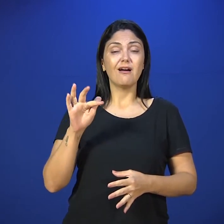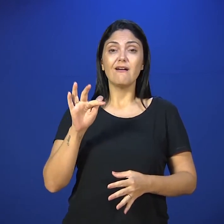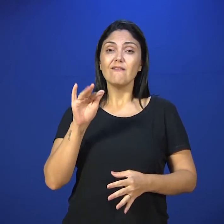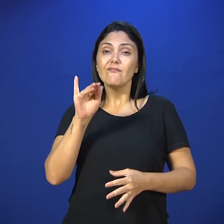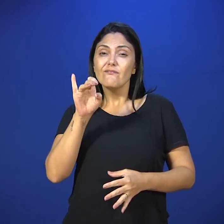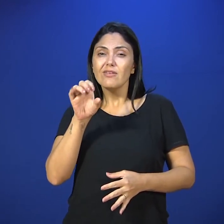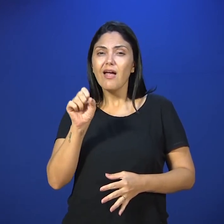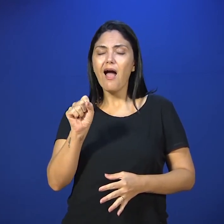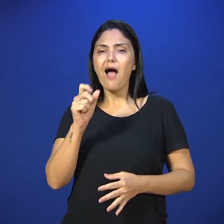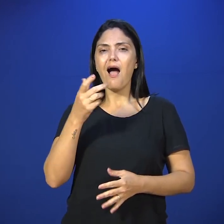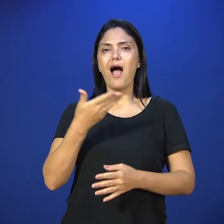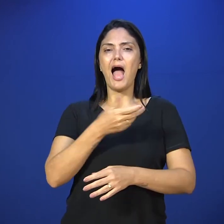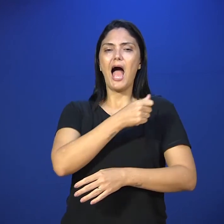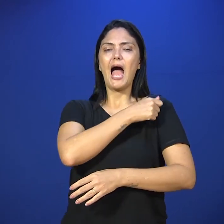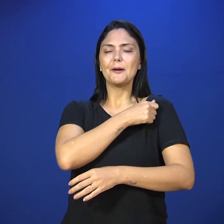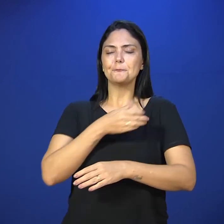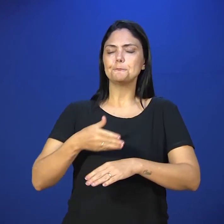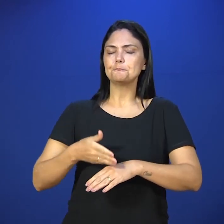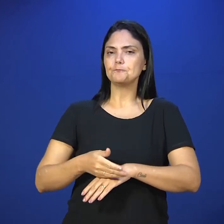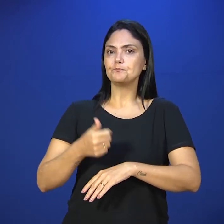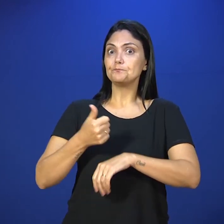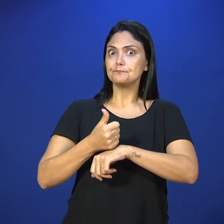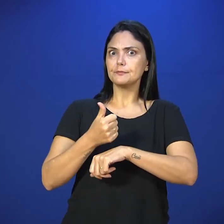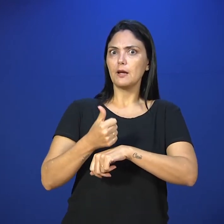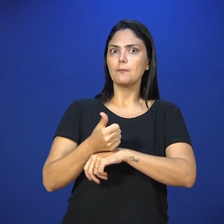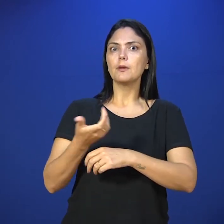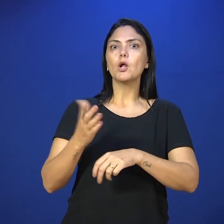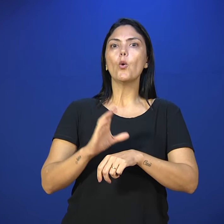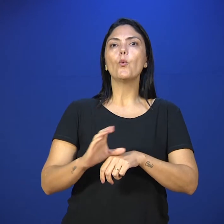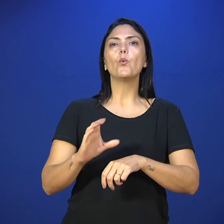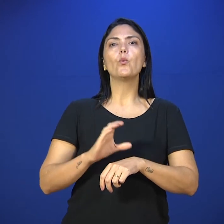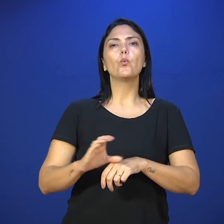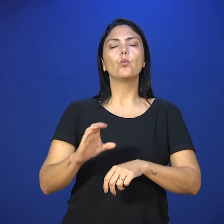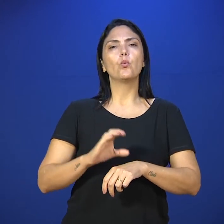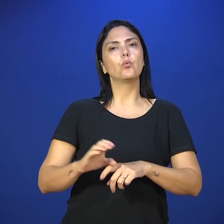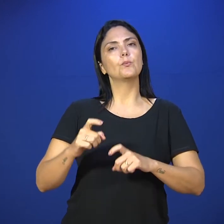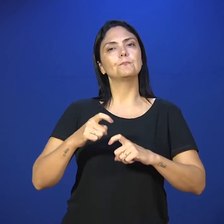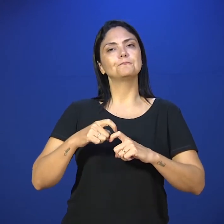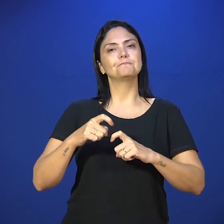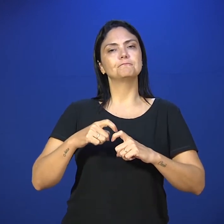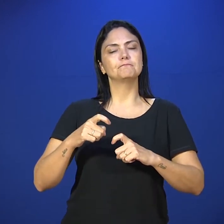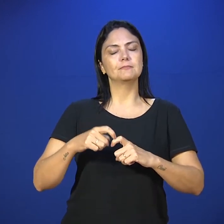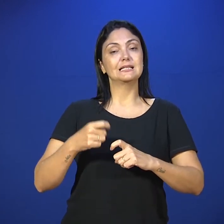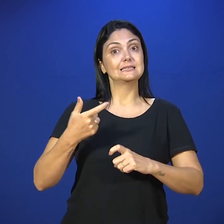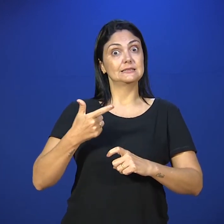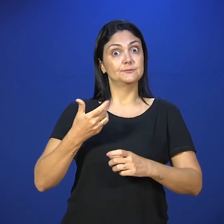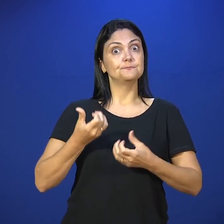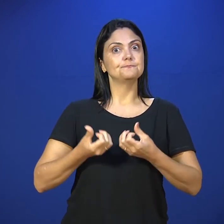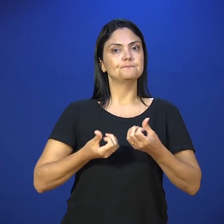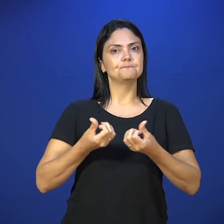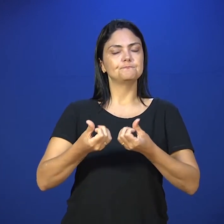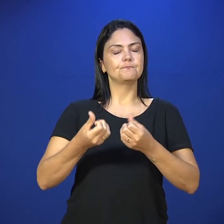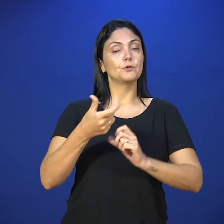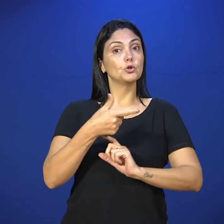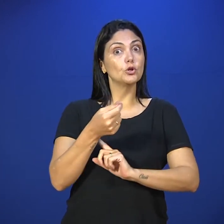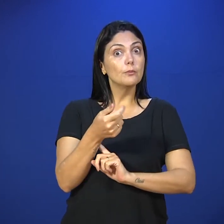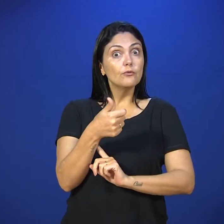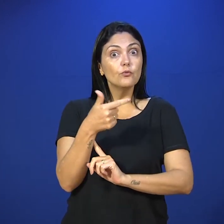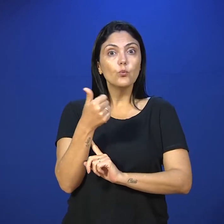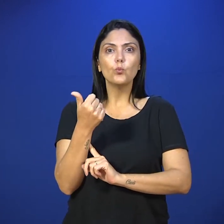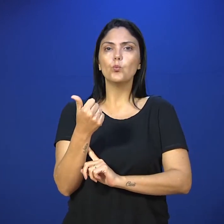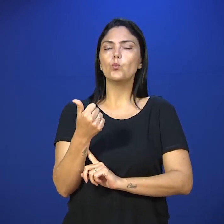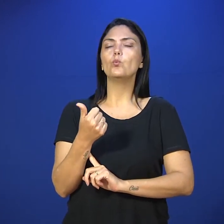alunos ingressantes no primeiro período do curso de graduação em Medicina no segundo semestre de